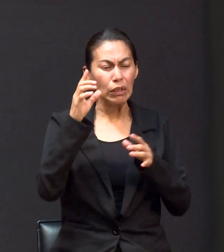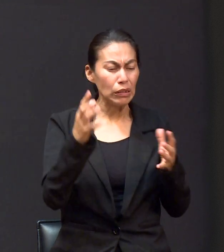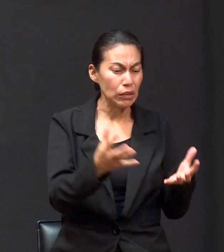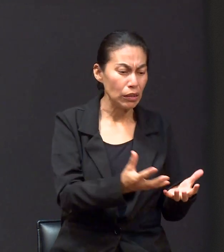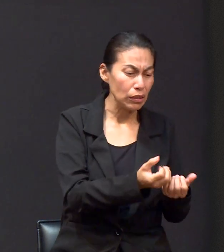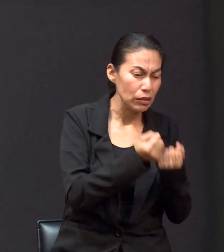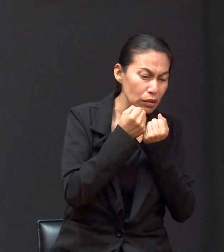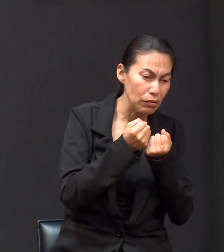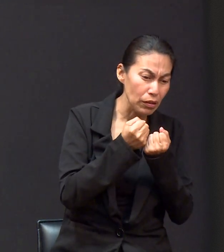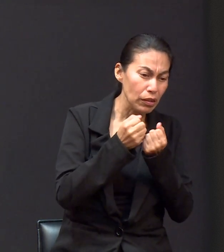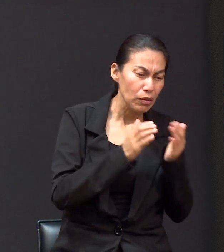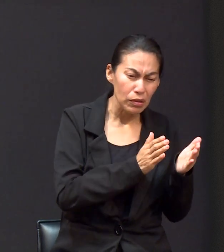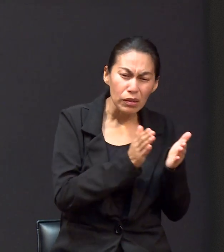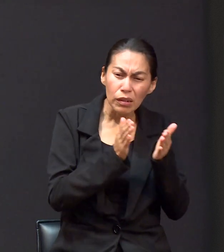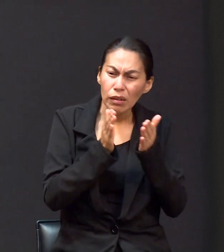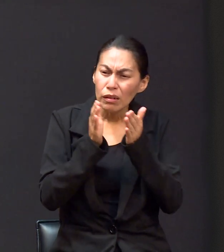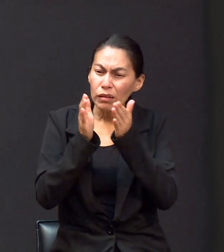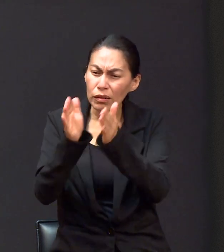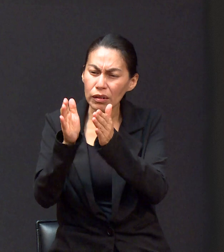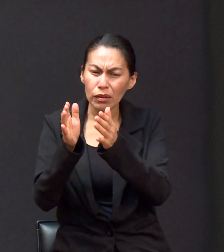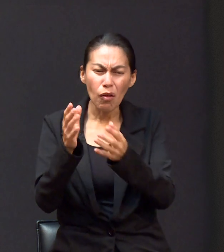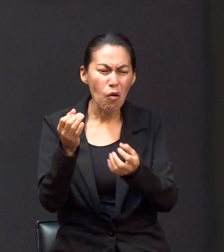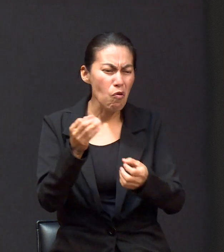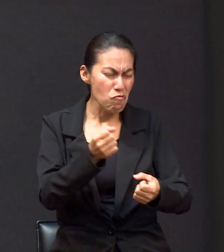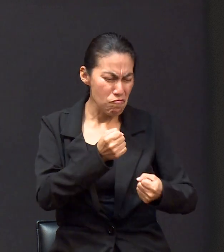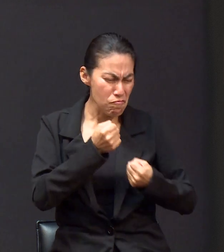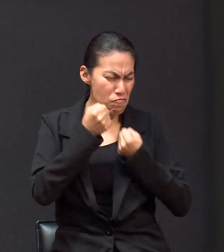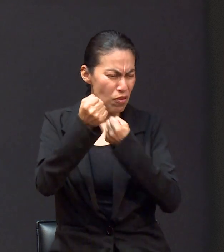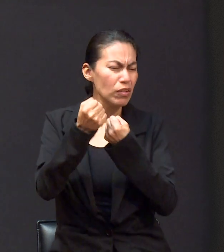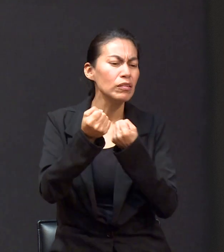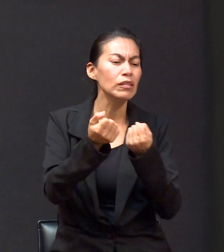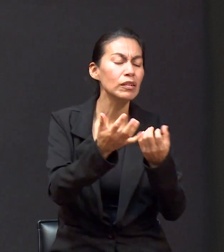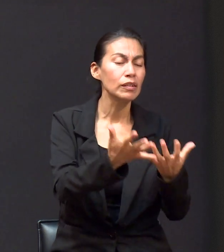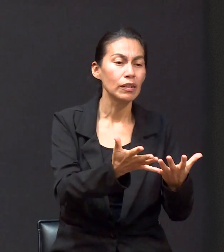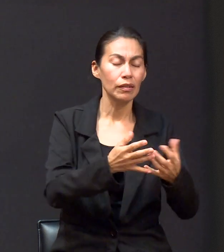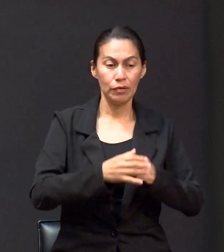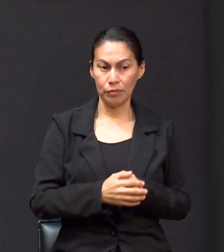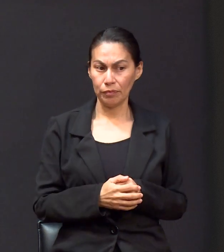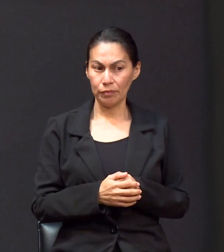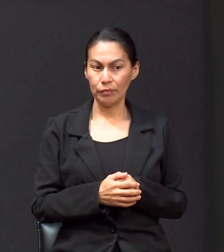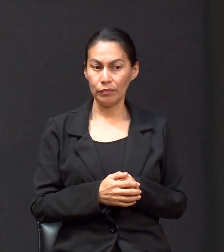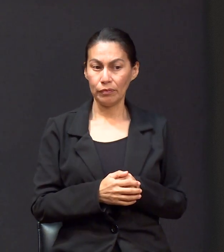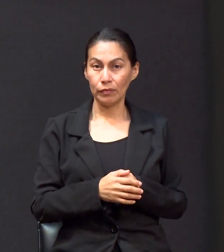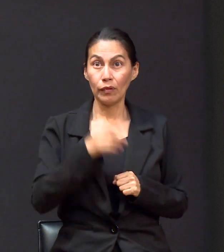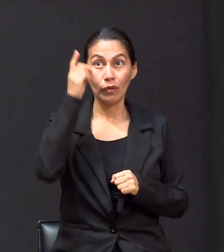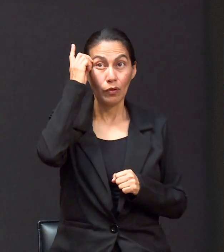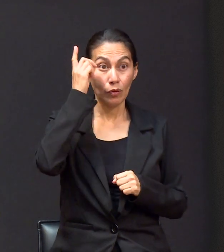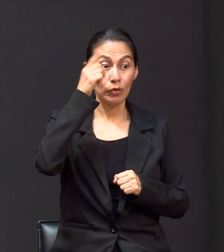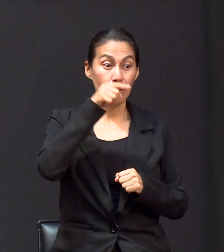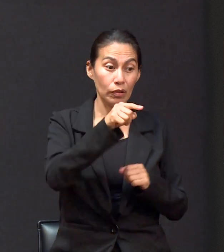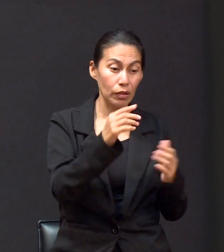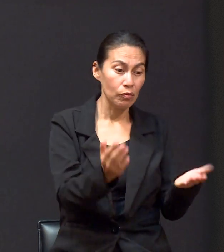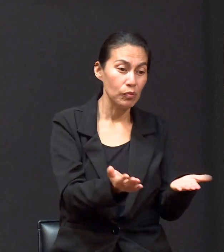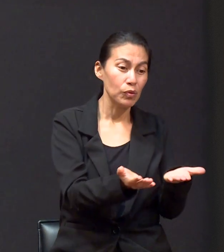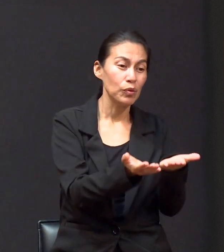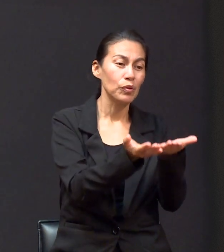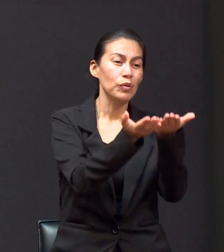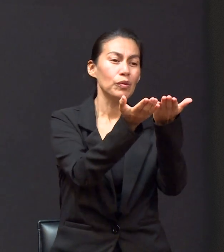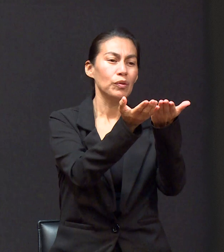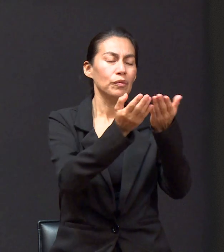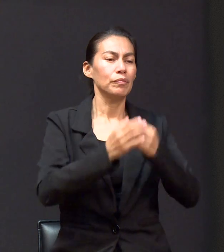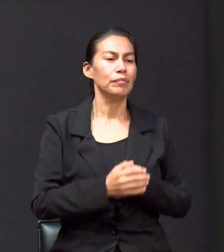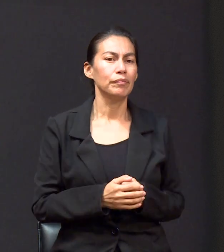librado y te ha auxiliado, te ha dirigido, te ha fortalecido, te ha